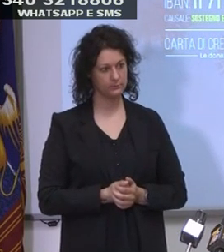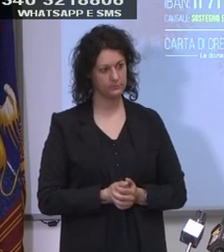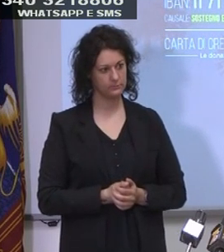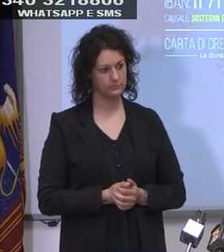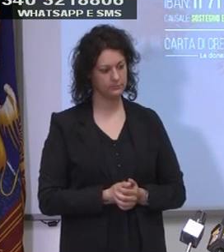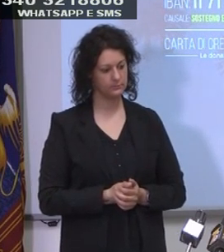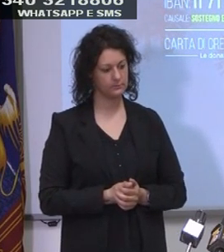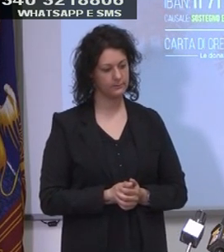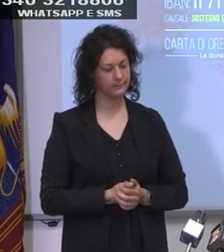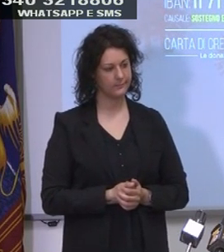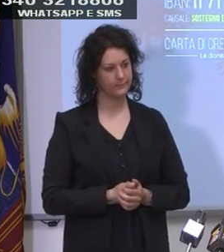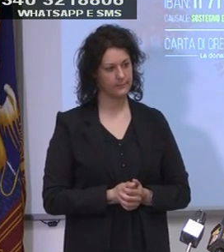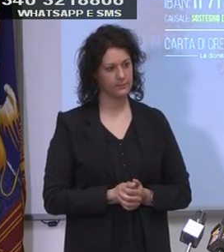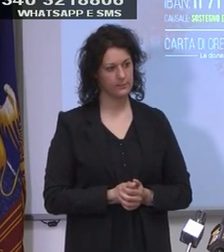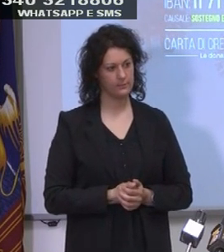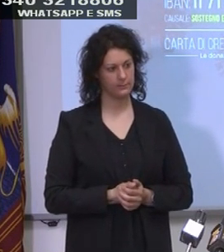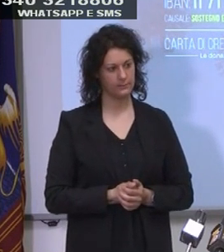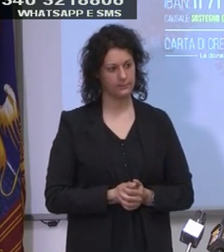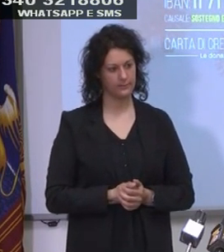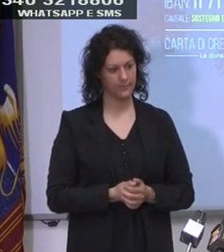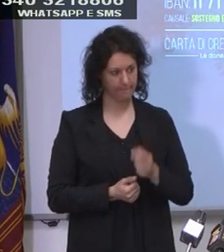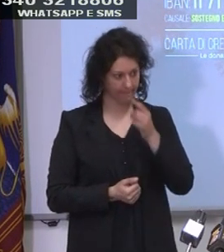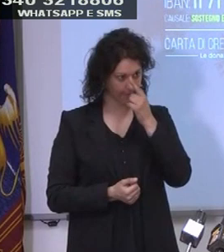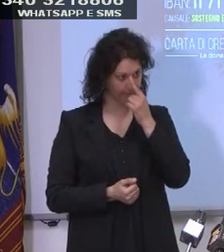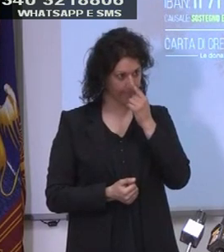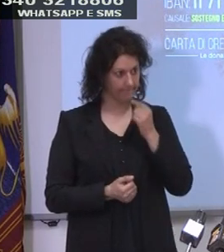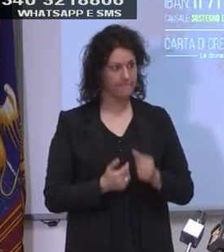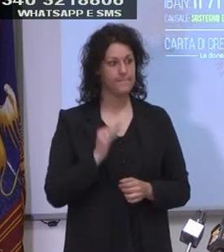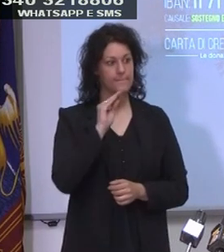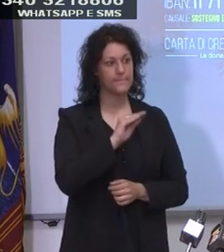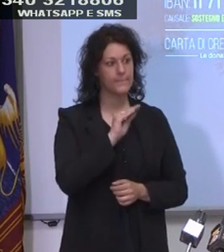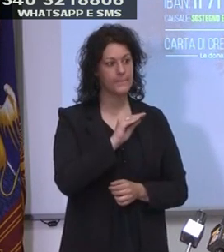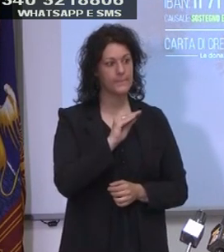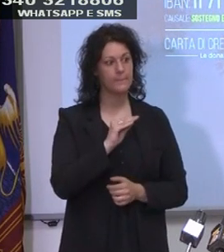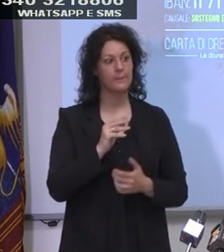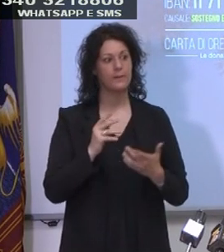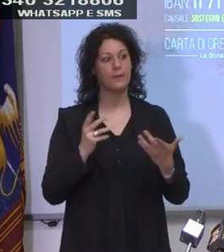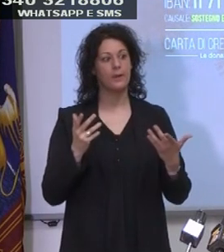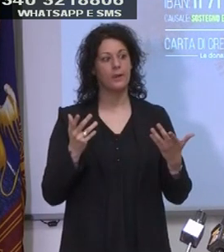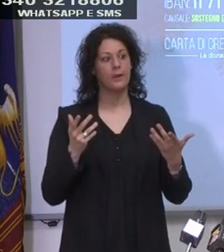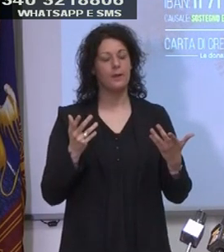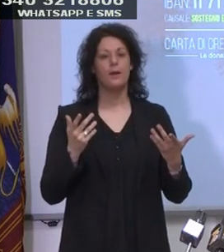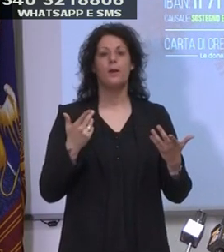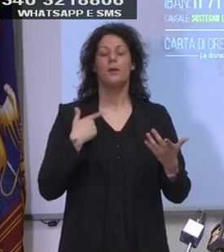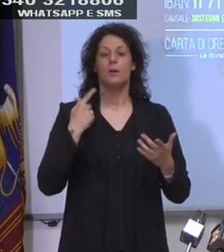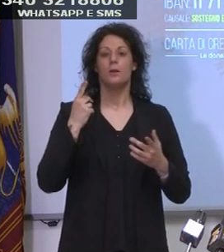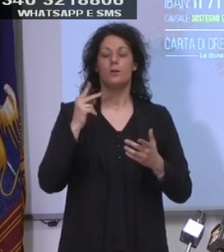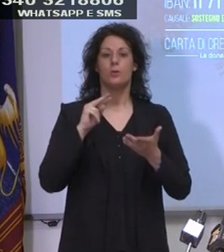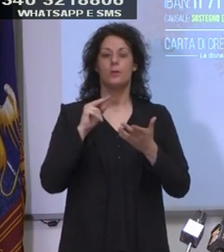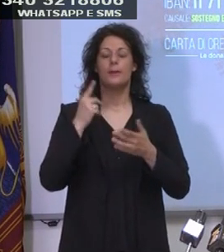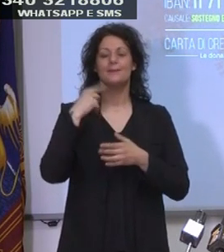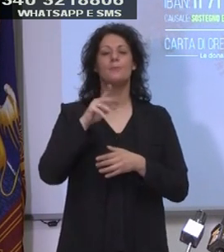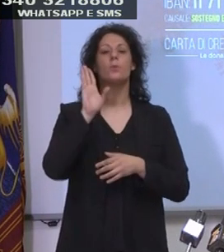direttore, è possibile che ci sia una linea guida sui bagnini? Ci sono assillati dalla domanda, il bagnino di